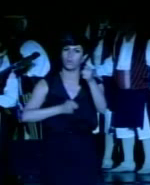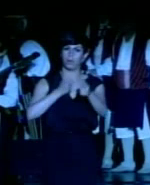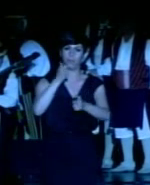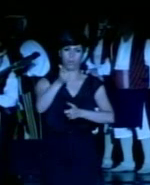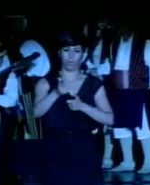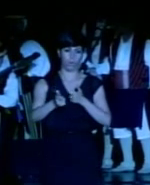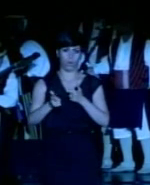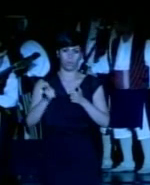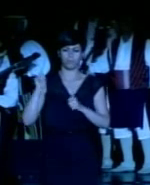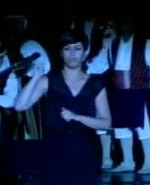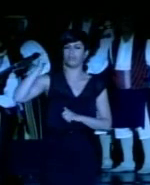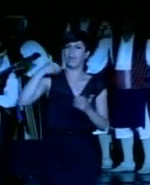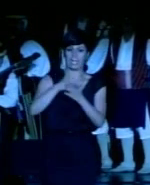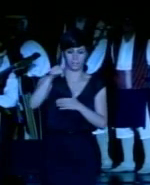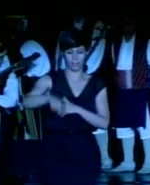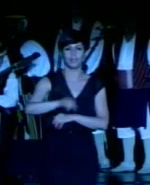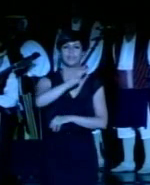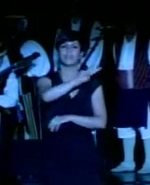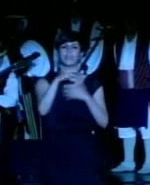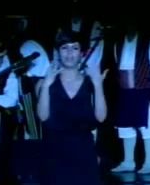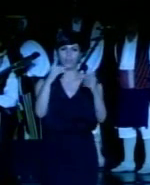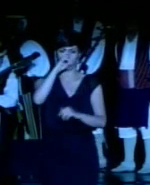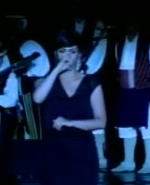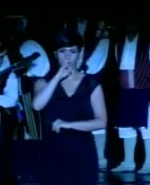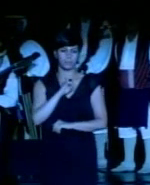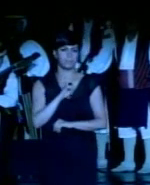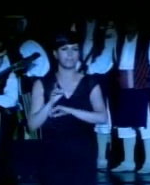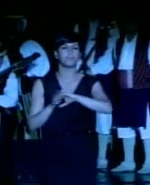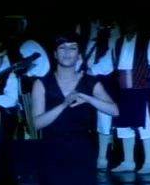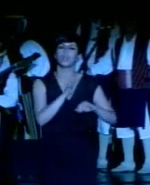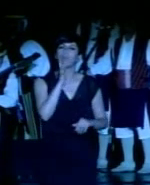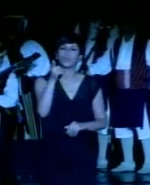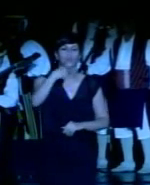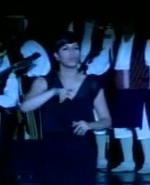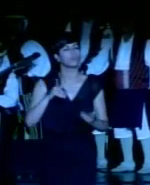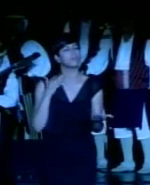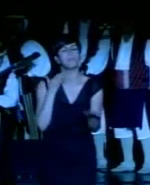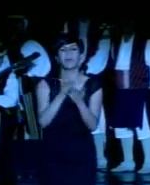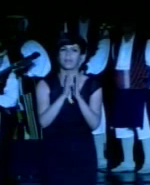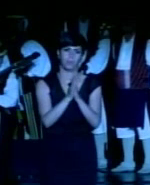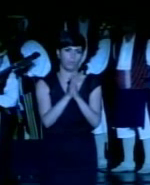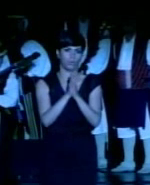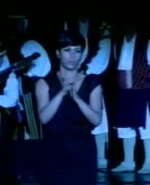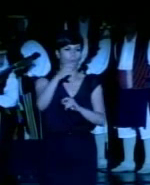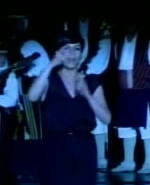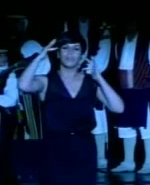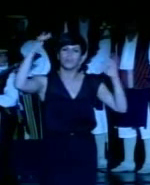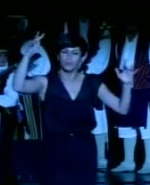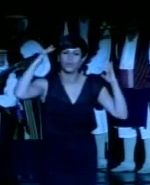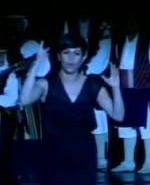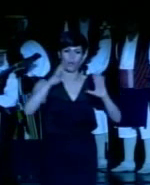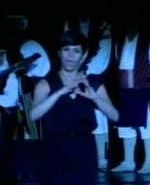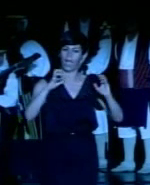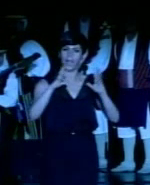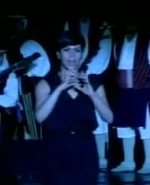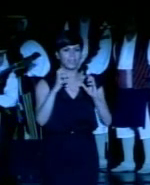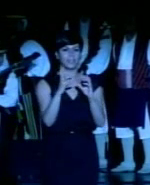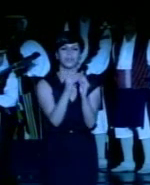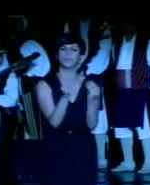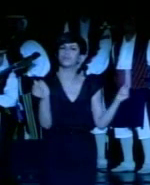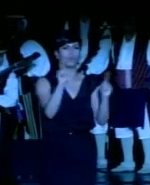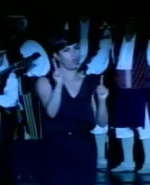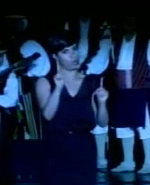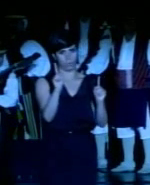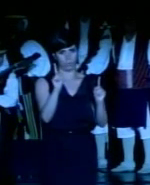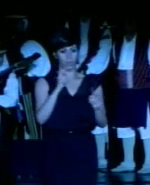hasta esta 38ª edición. Es por eso que les rogamos que no pierdan el entusiasmo ni el apoyo necesario hacia